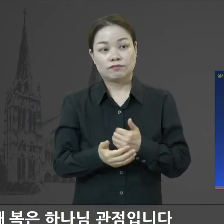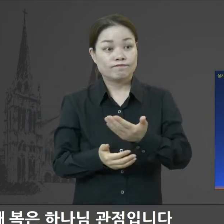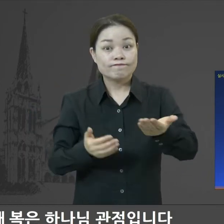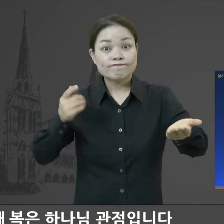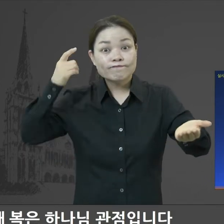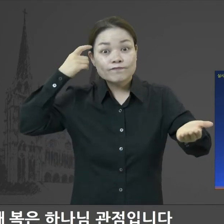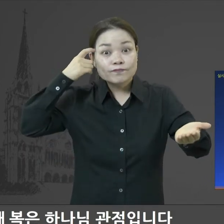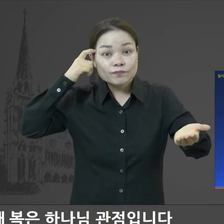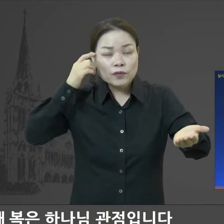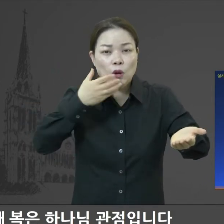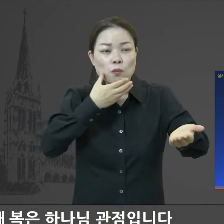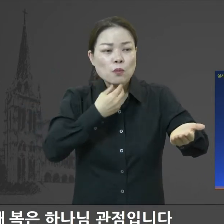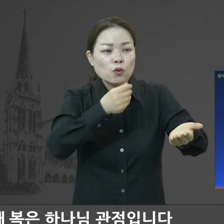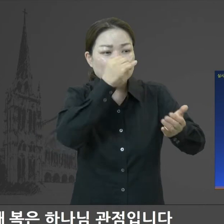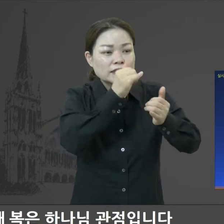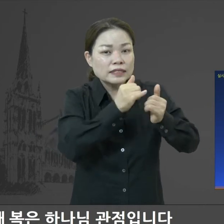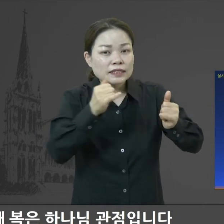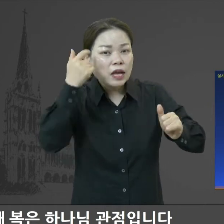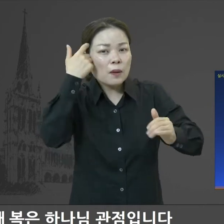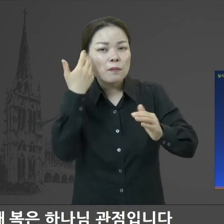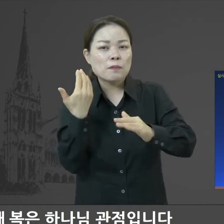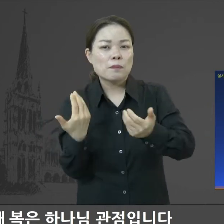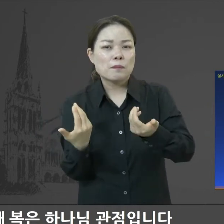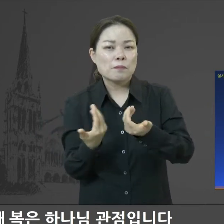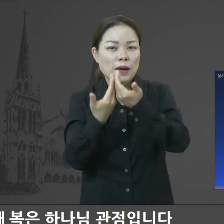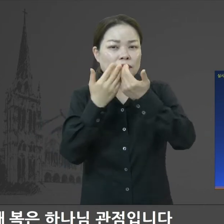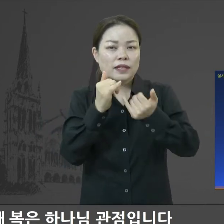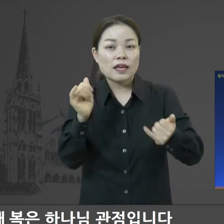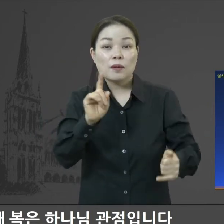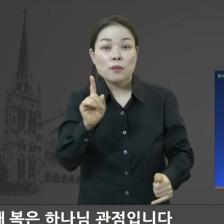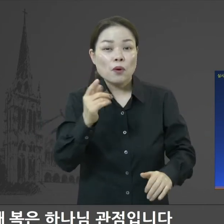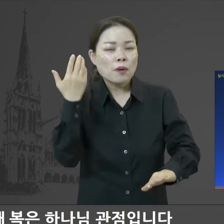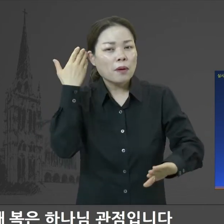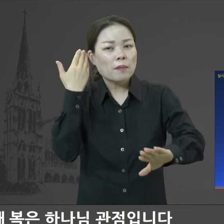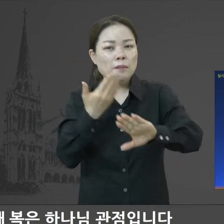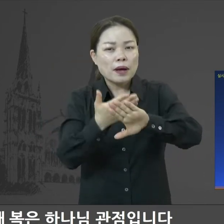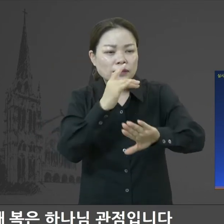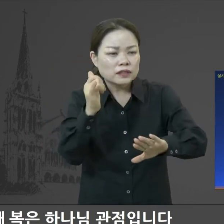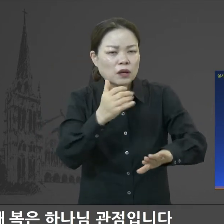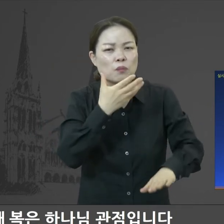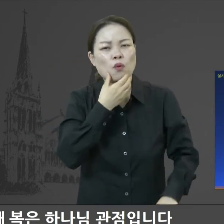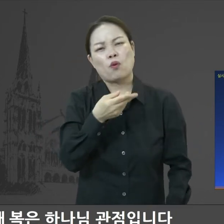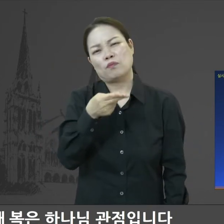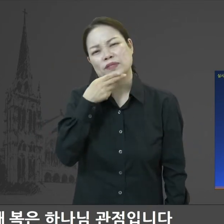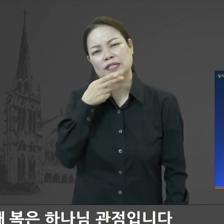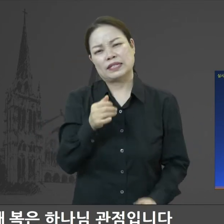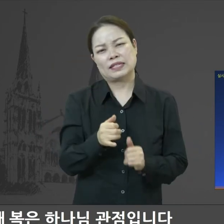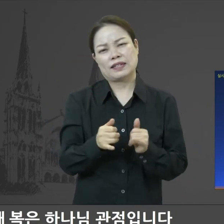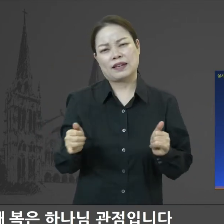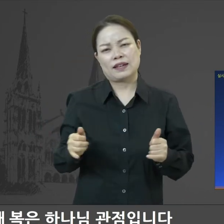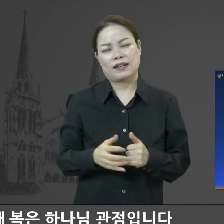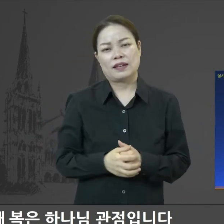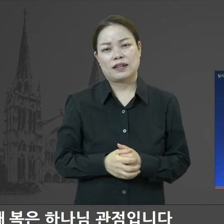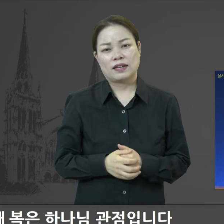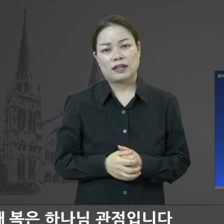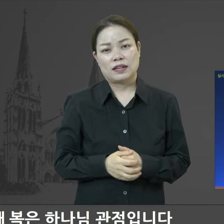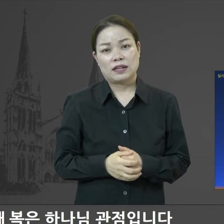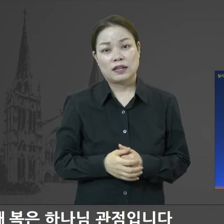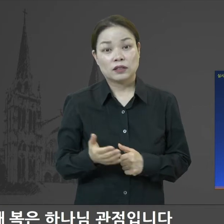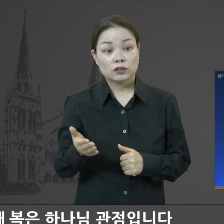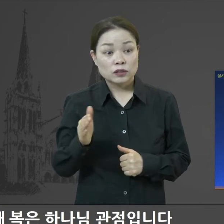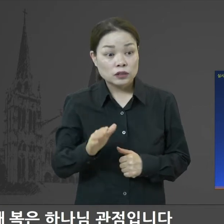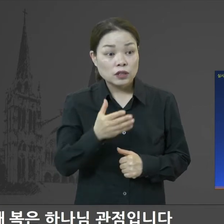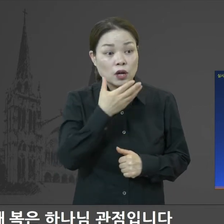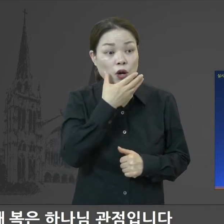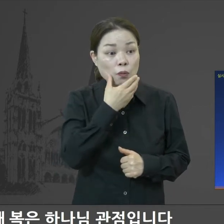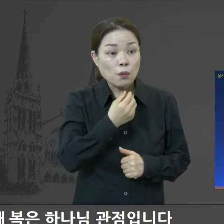보십시오 여러분. 복 있는 사람의 반대에 있는 사람은 누굽니까? 복 없는 자죠. 그렇죠? 근데